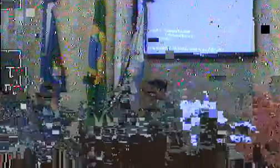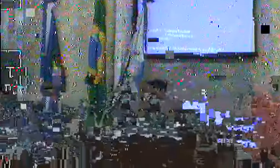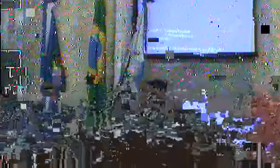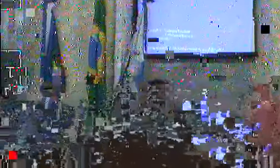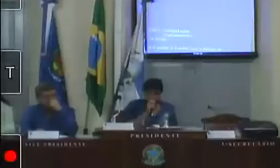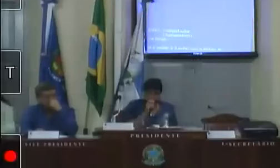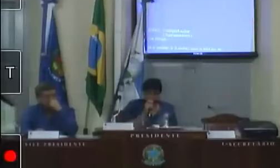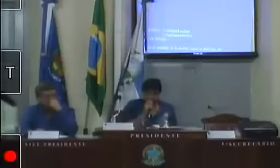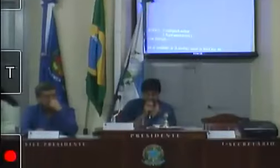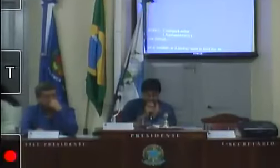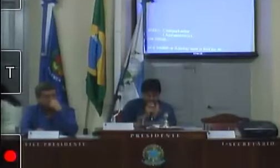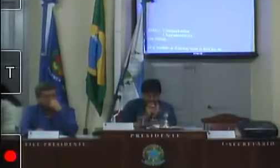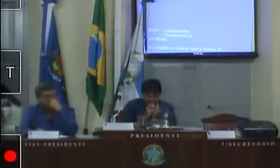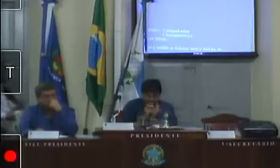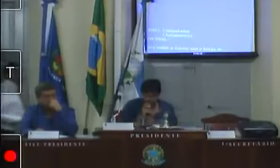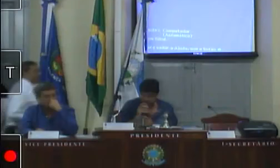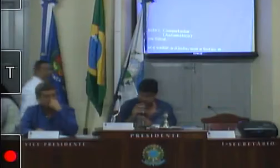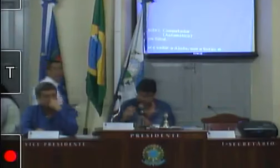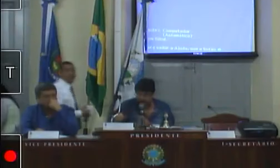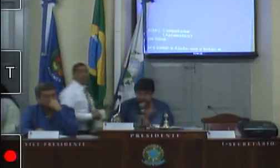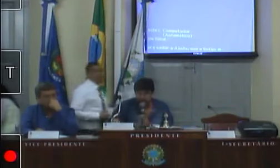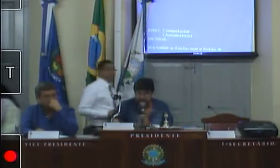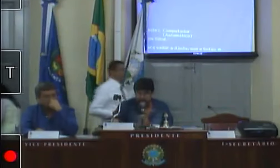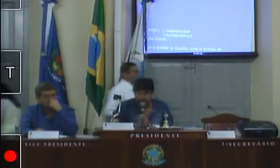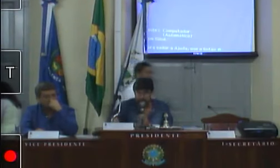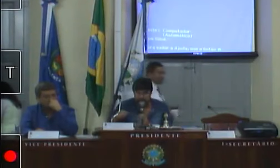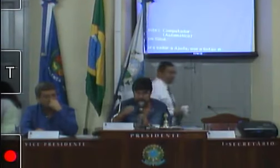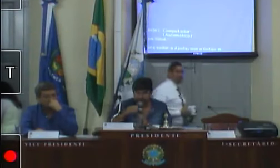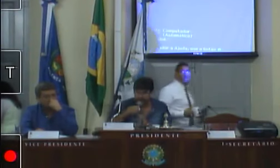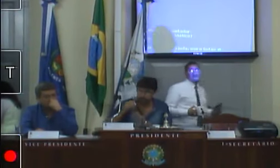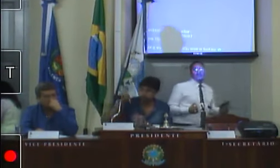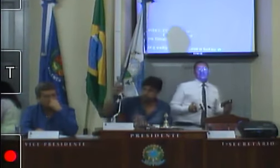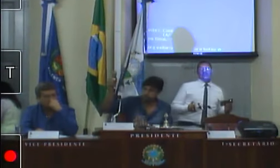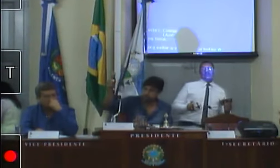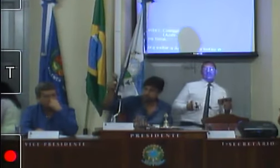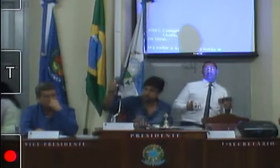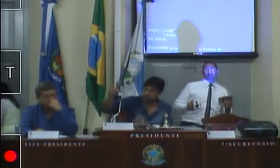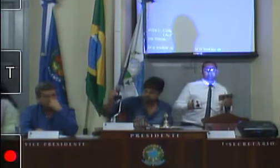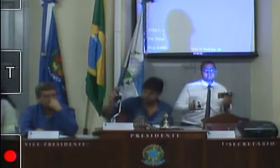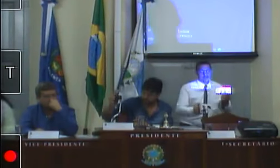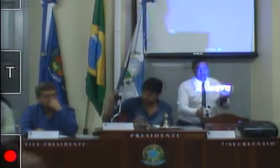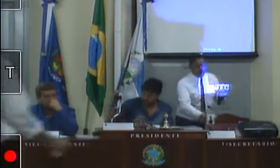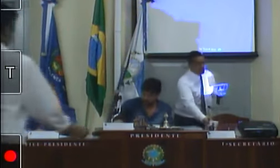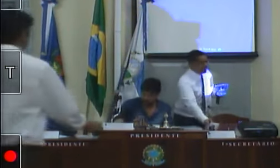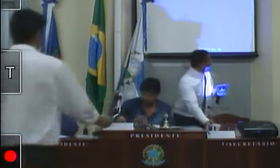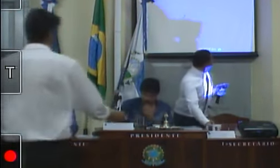Solicito a presença no plenário, por gentileza, da secretária Soraya Graça.